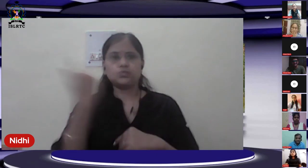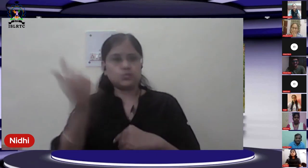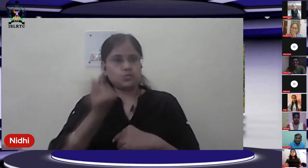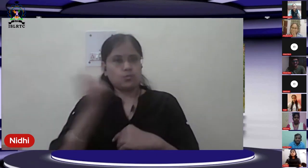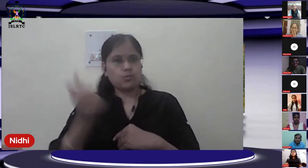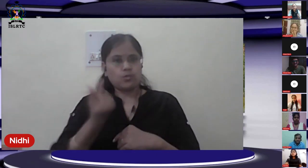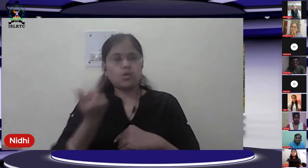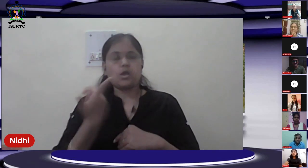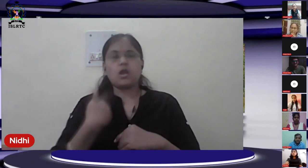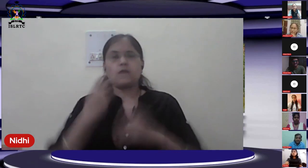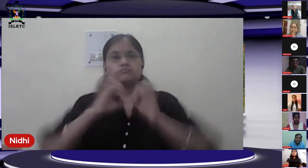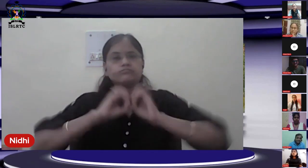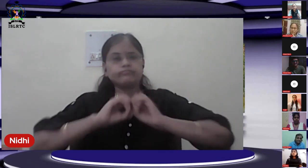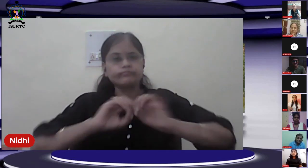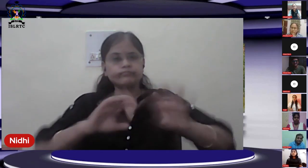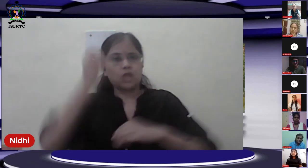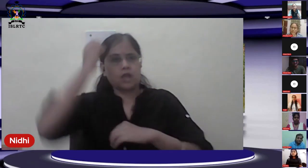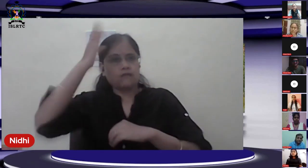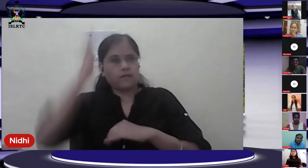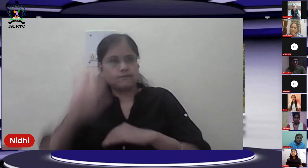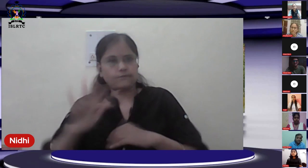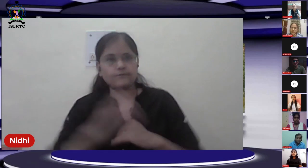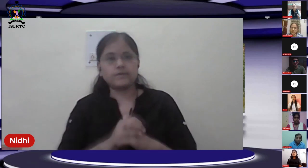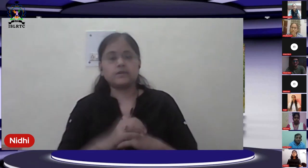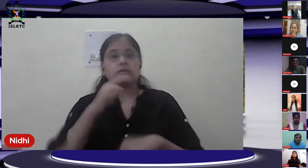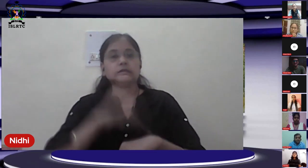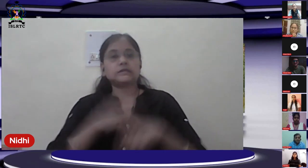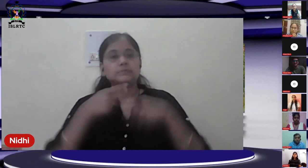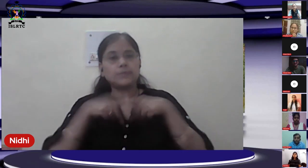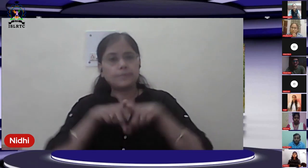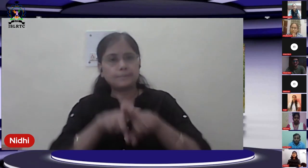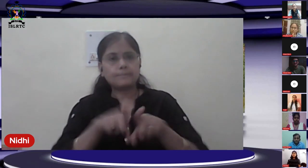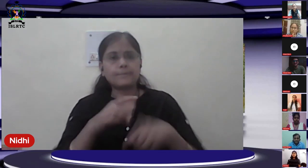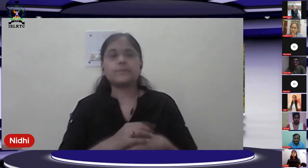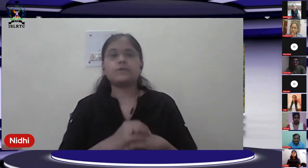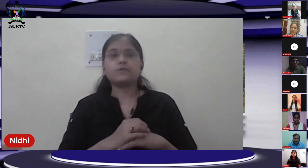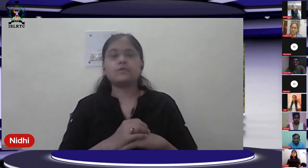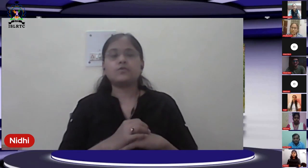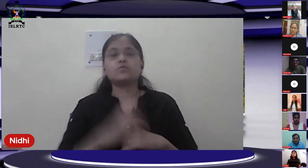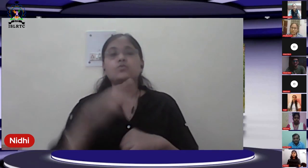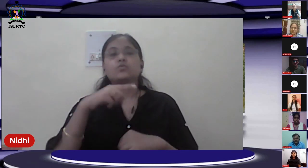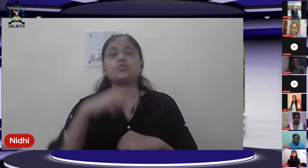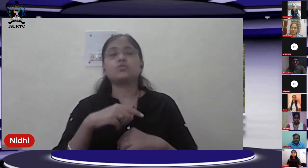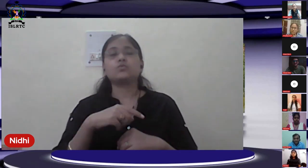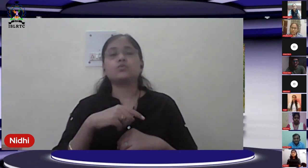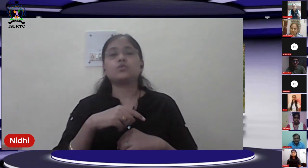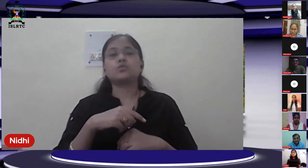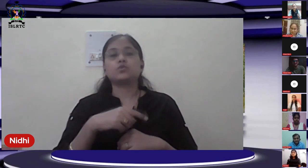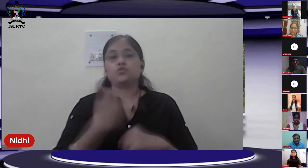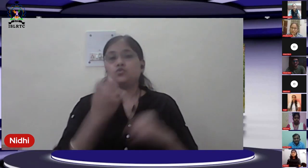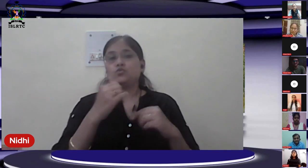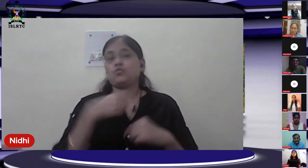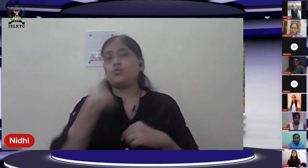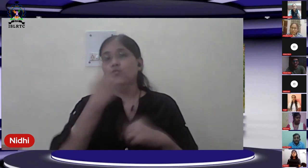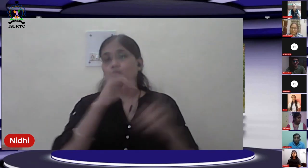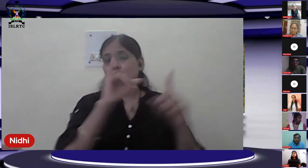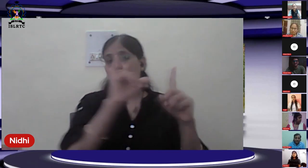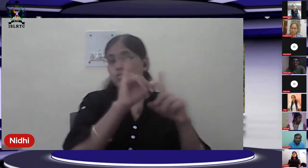हैं। एट द सेम टाइम जो यूट्यूब चैनल हियरिंग पीपल के हैं, हियरिंग से रिलेटेड हैं, अगर वहां पे